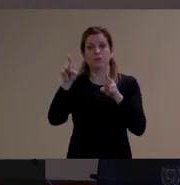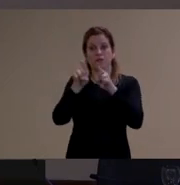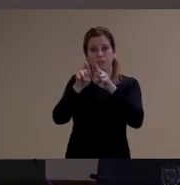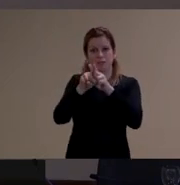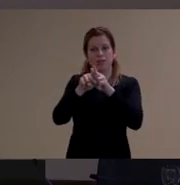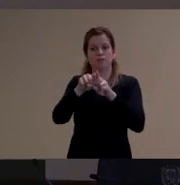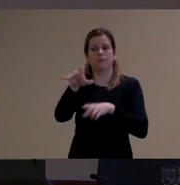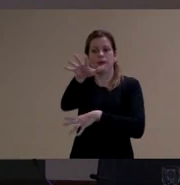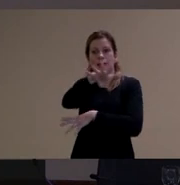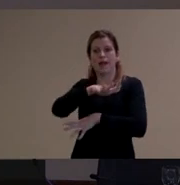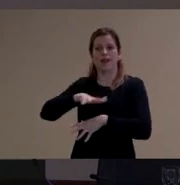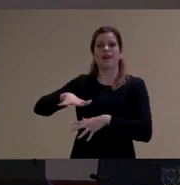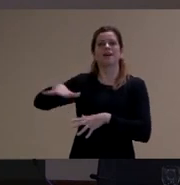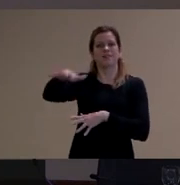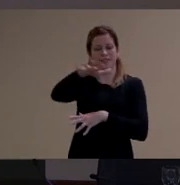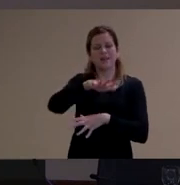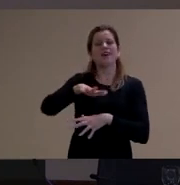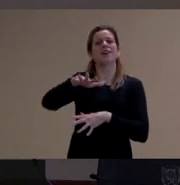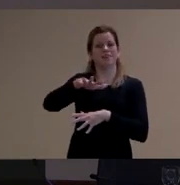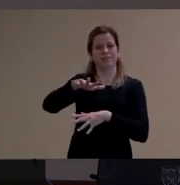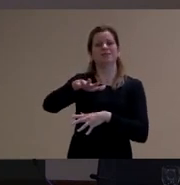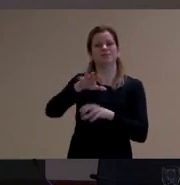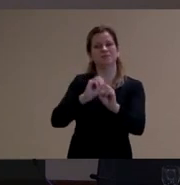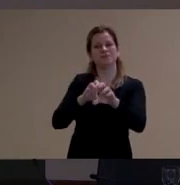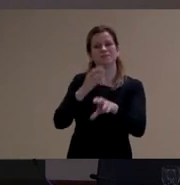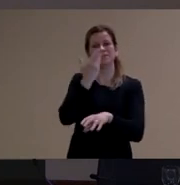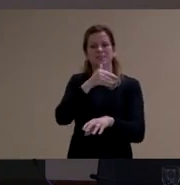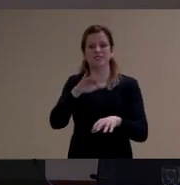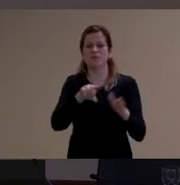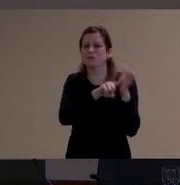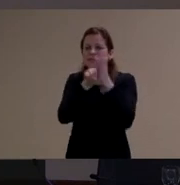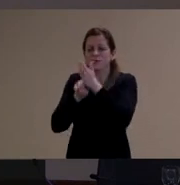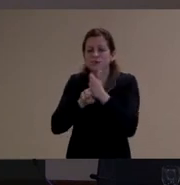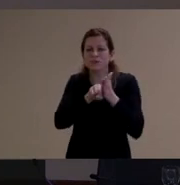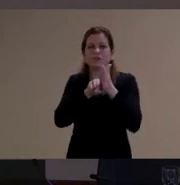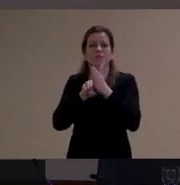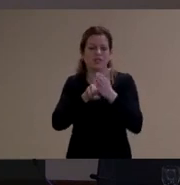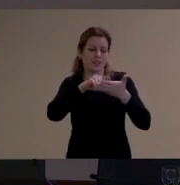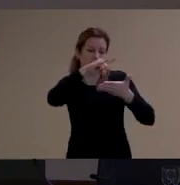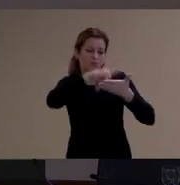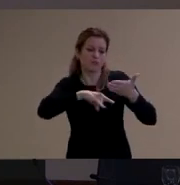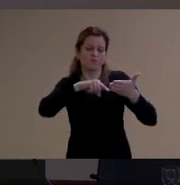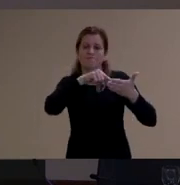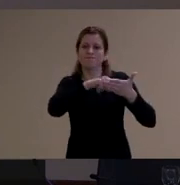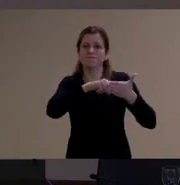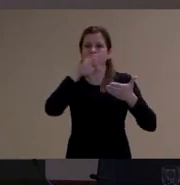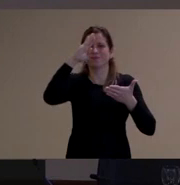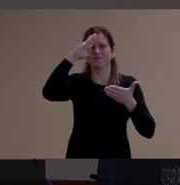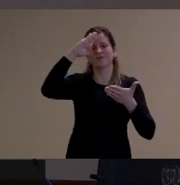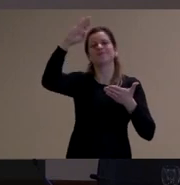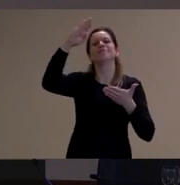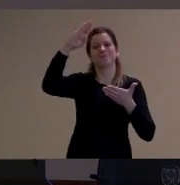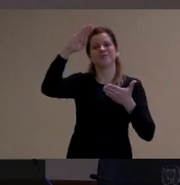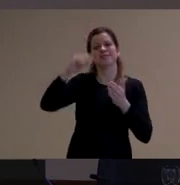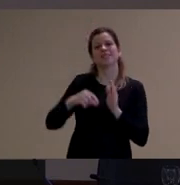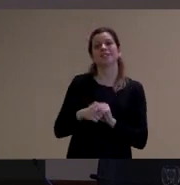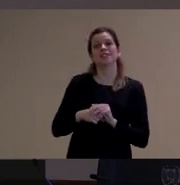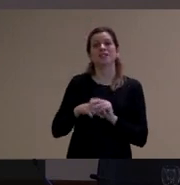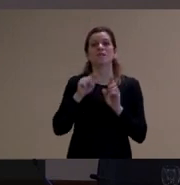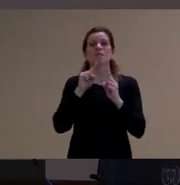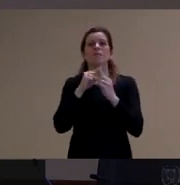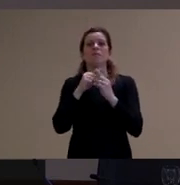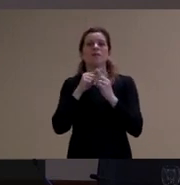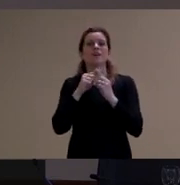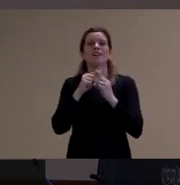área da Educação Infantil para os pesquisadores né tem sido um documento fundamental é porque ele representa esse